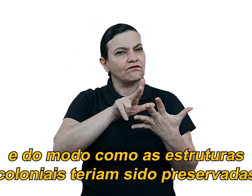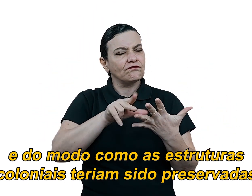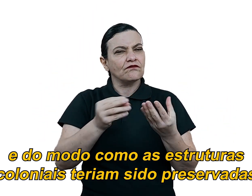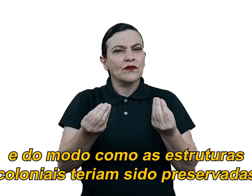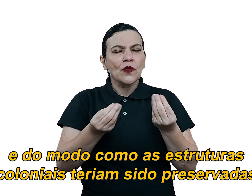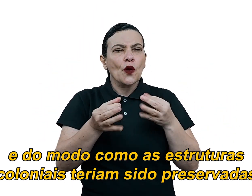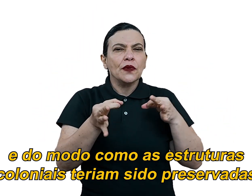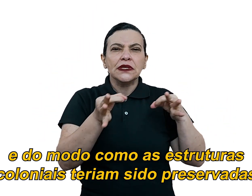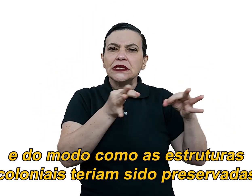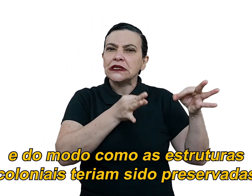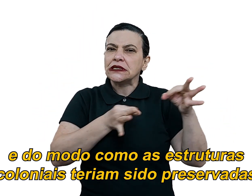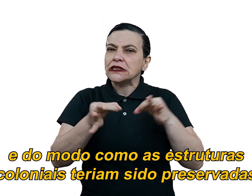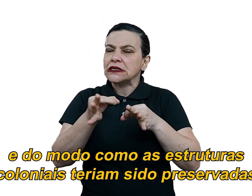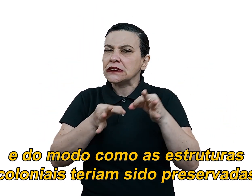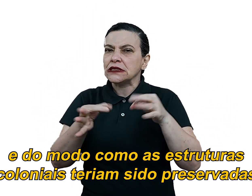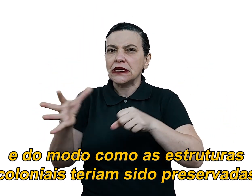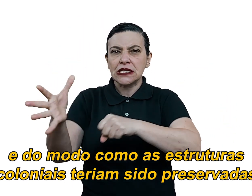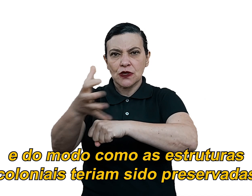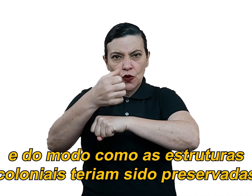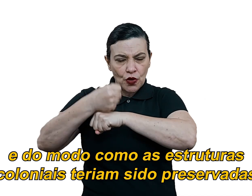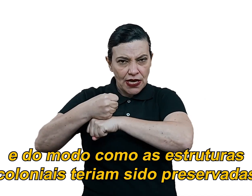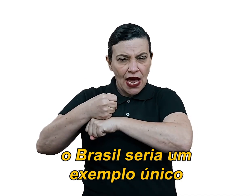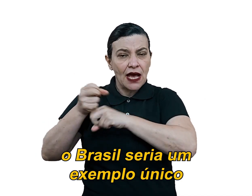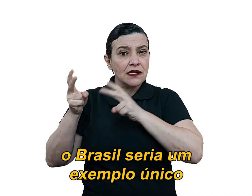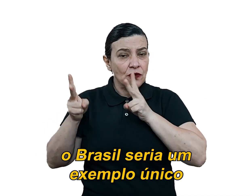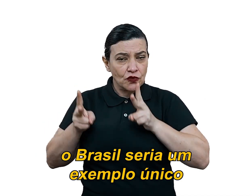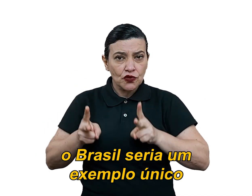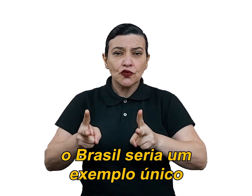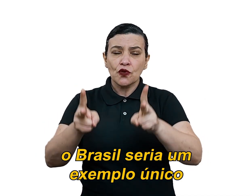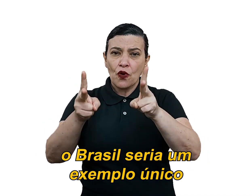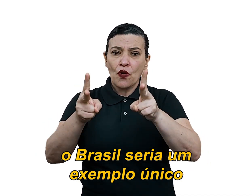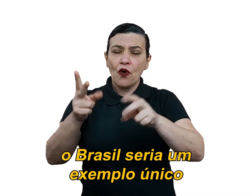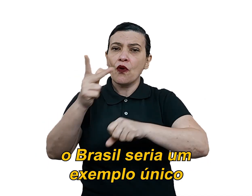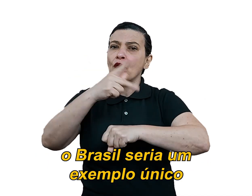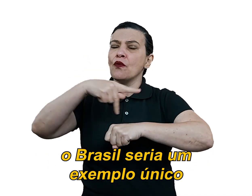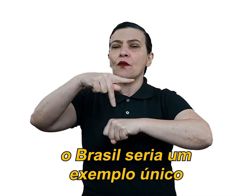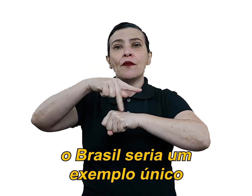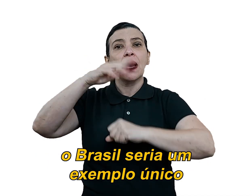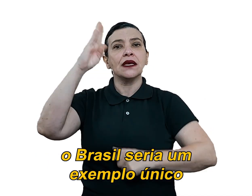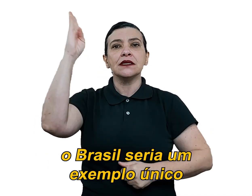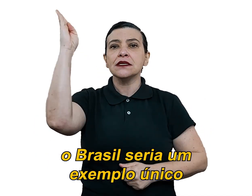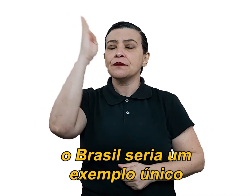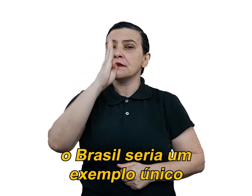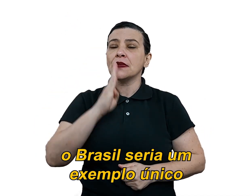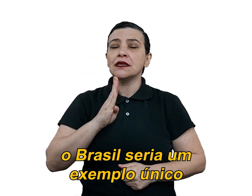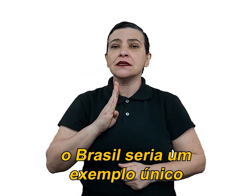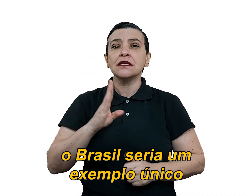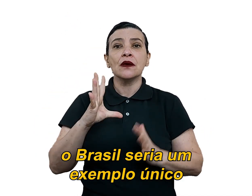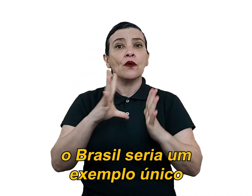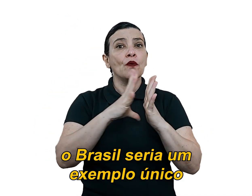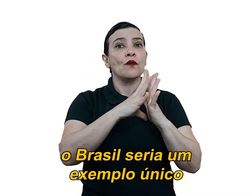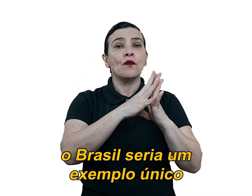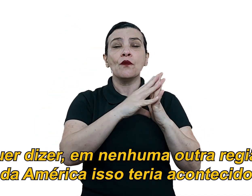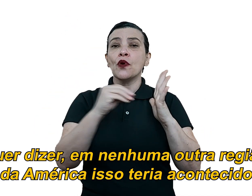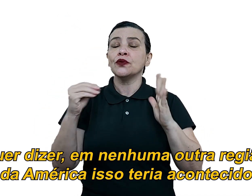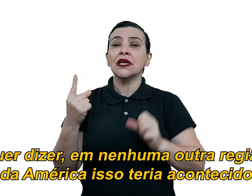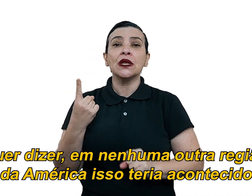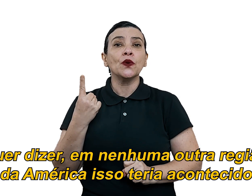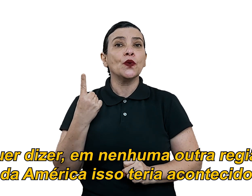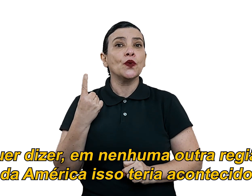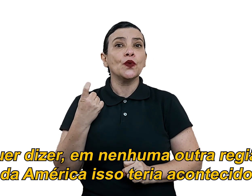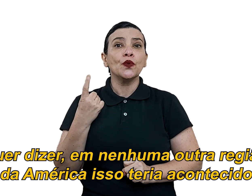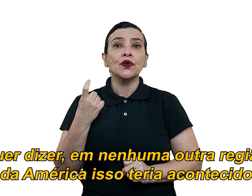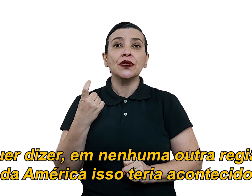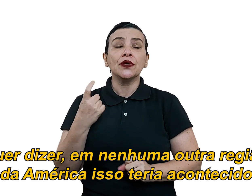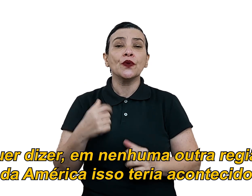as estruturas coloniais teriam sido preservadas, o Brasil seria um exemplo único. Quer